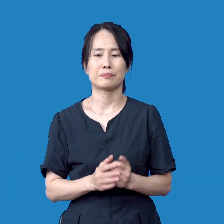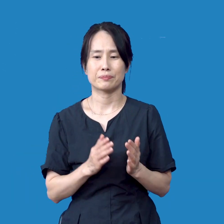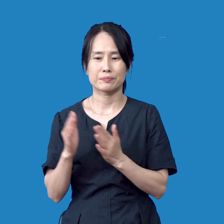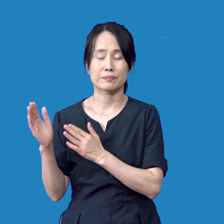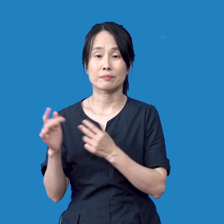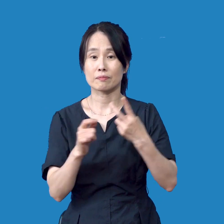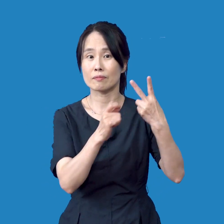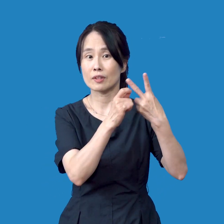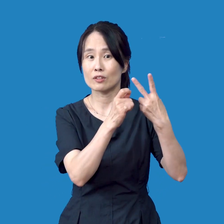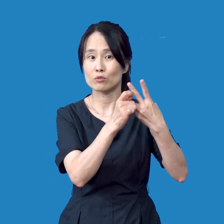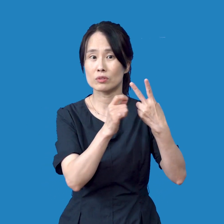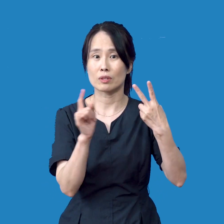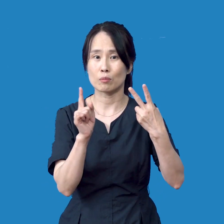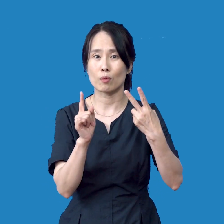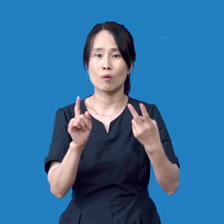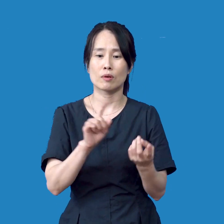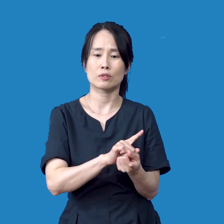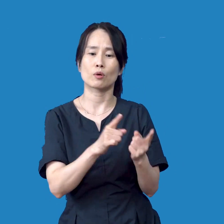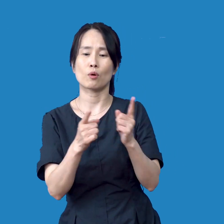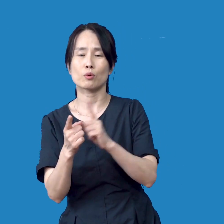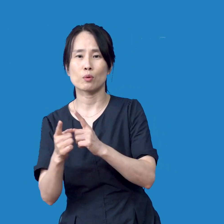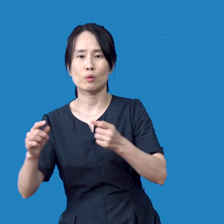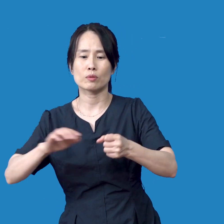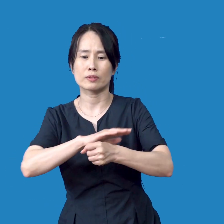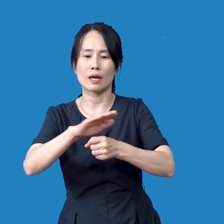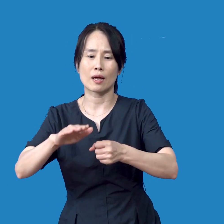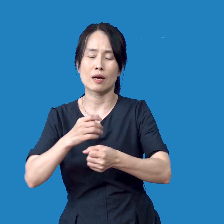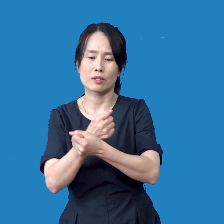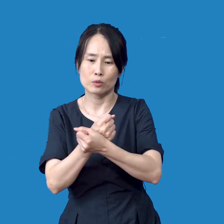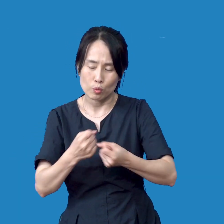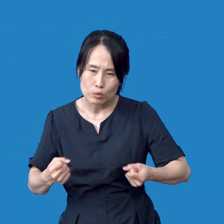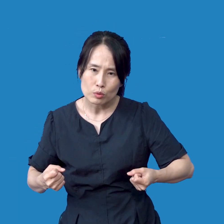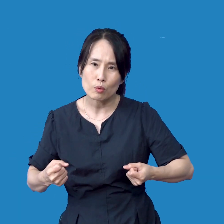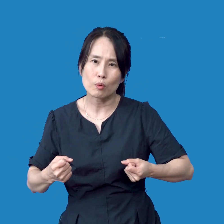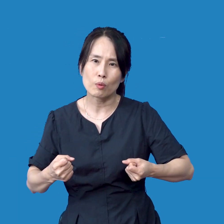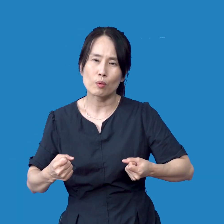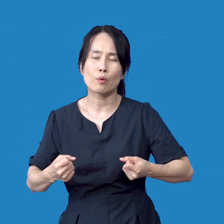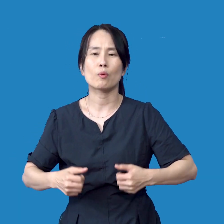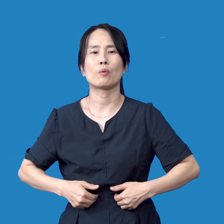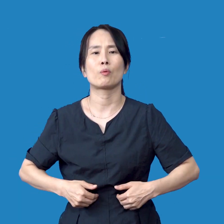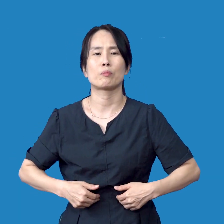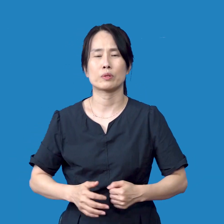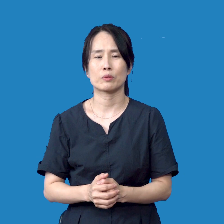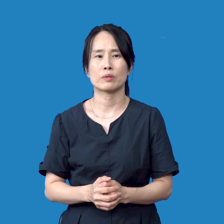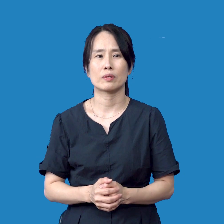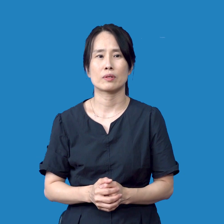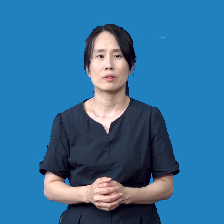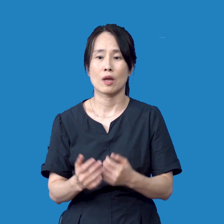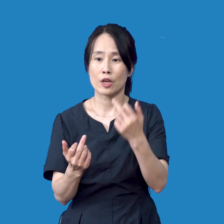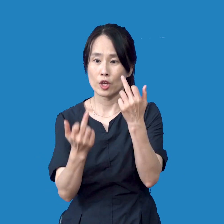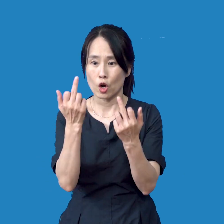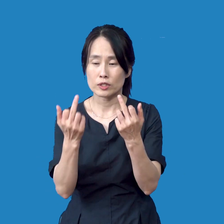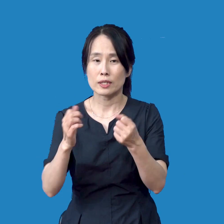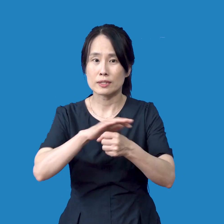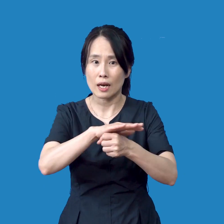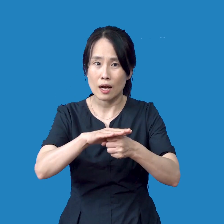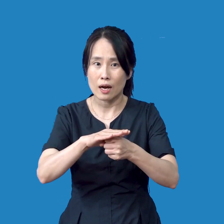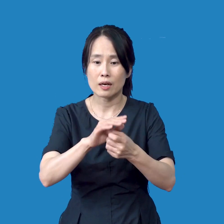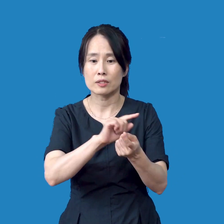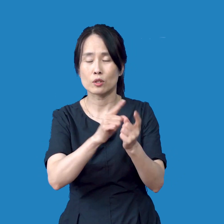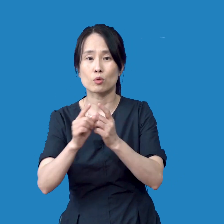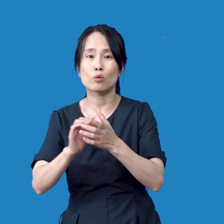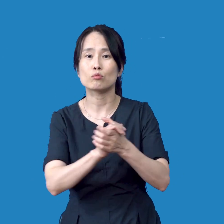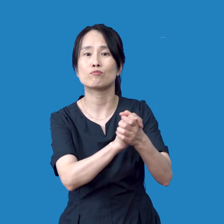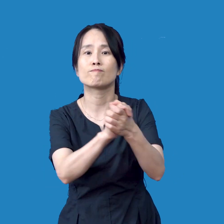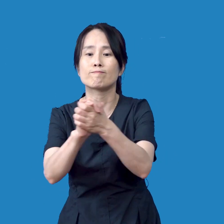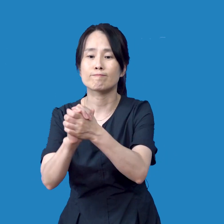둘째는, 지체는 서로를 사랑과 용서로 대해야 합니다. 10절 보면 형제를 사랑하며